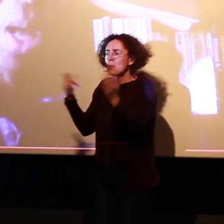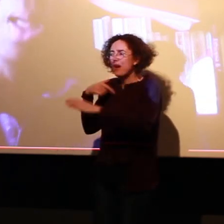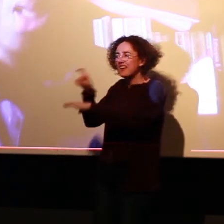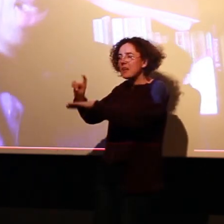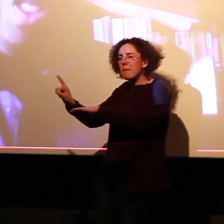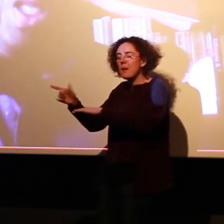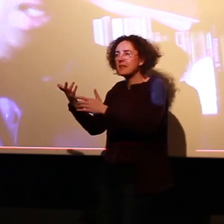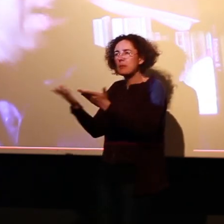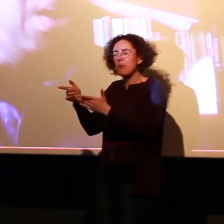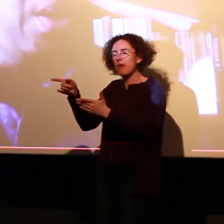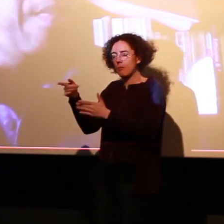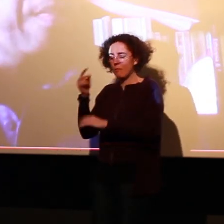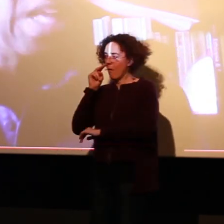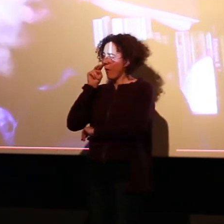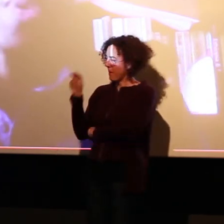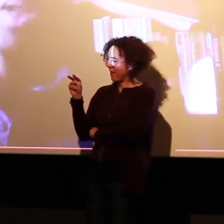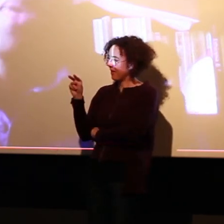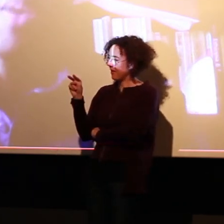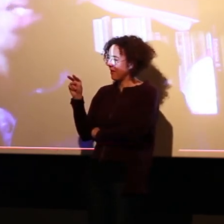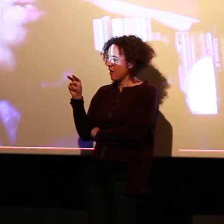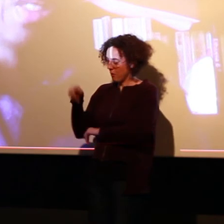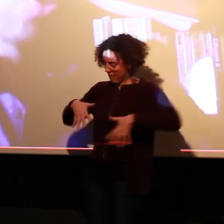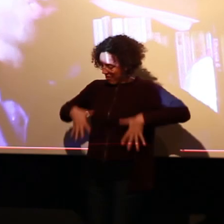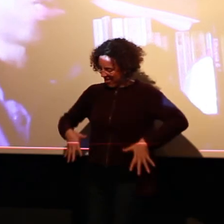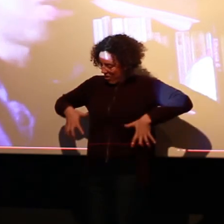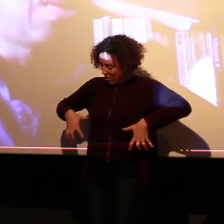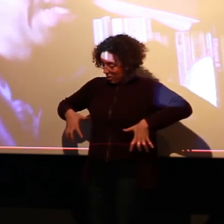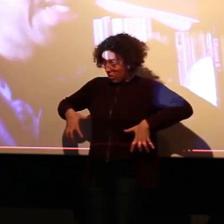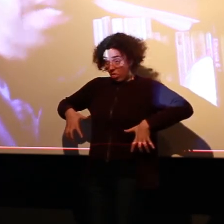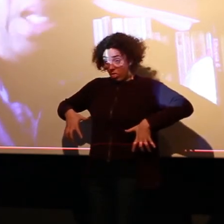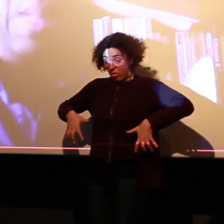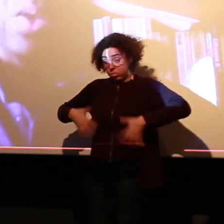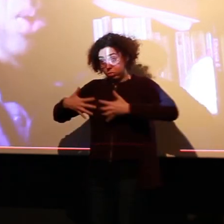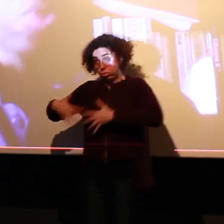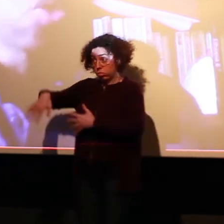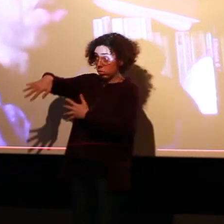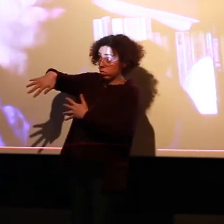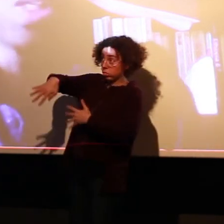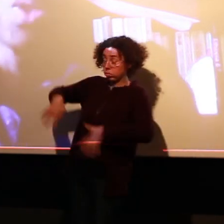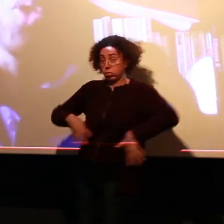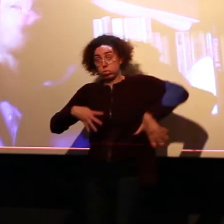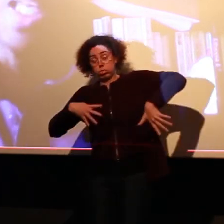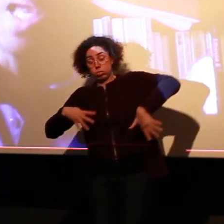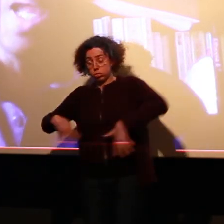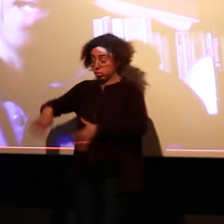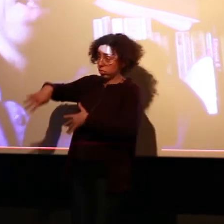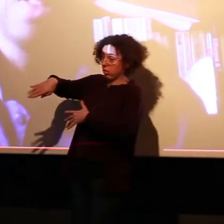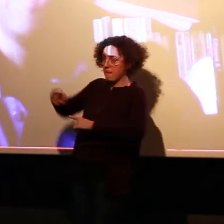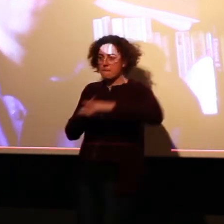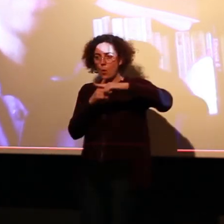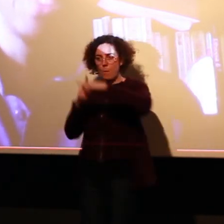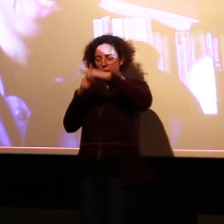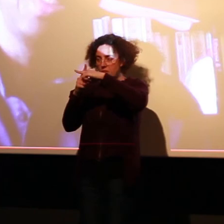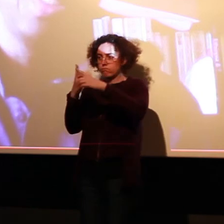déjà. Et souvent dans les familles en question, ce sont les aînés, parce qu'on est toujours dans une structure patriarcale, dans les